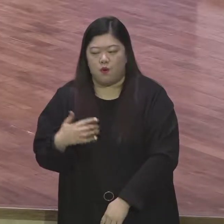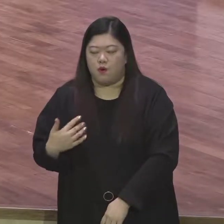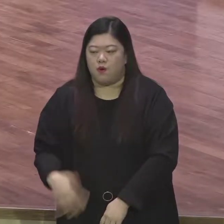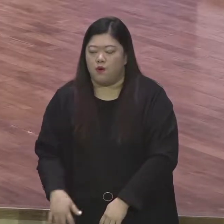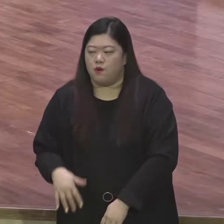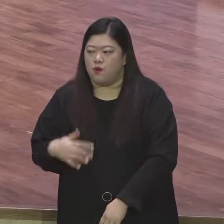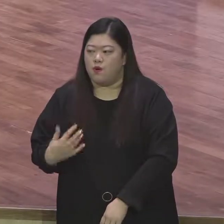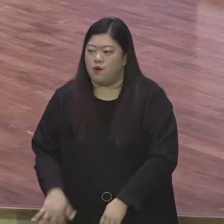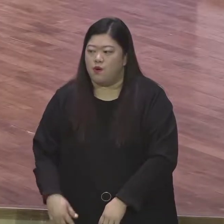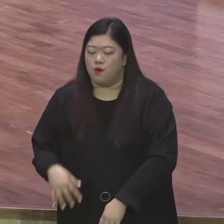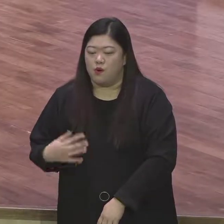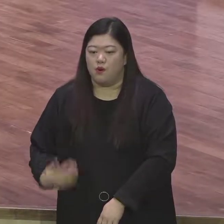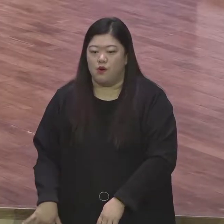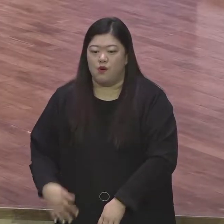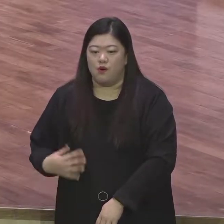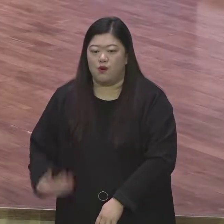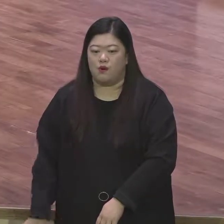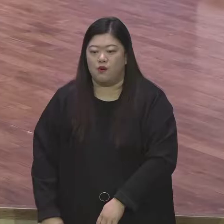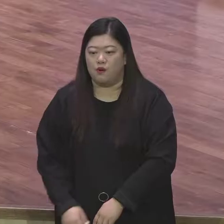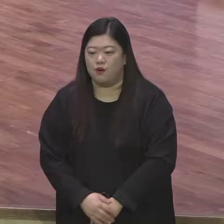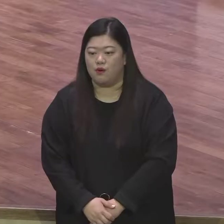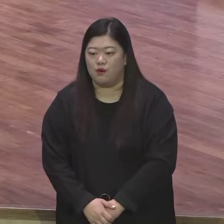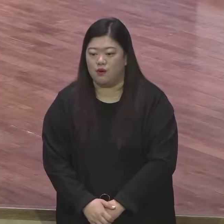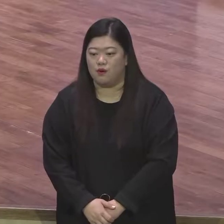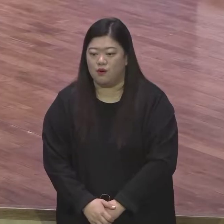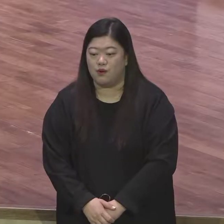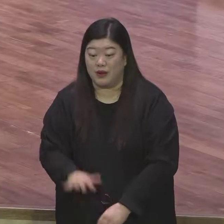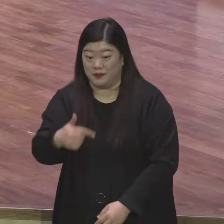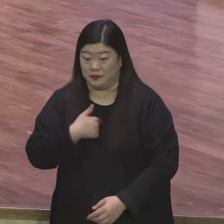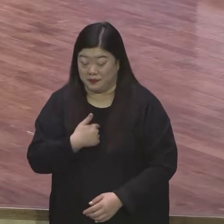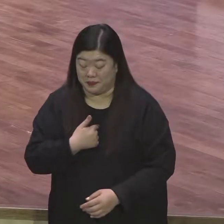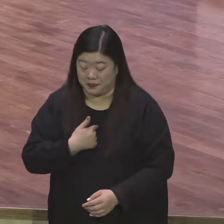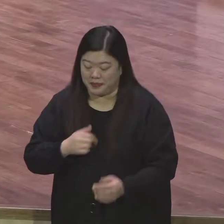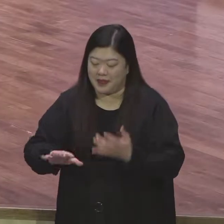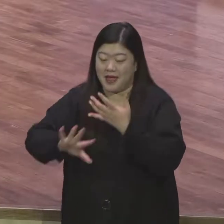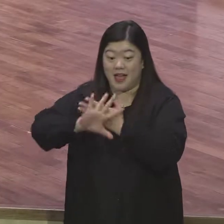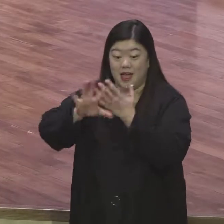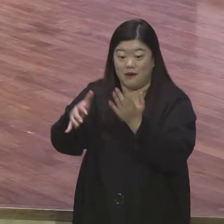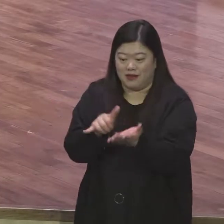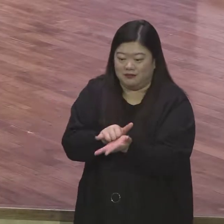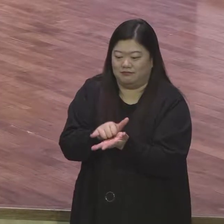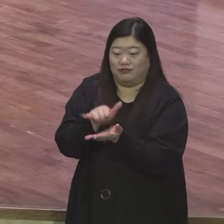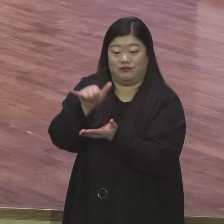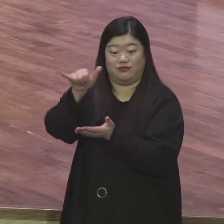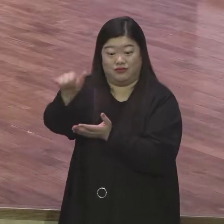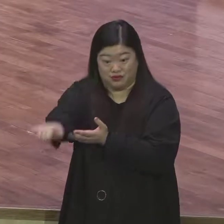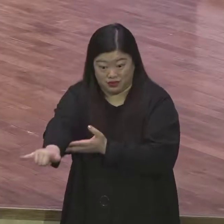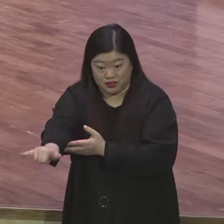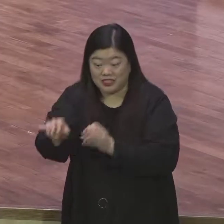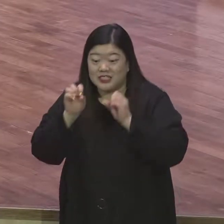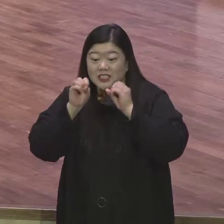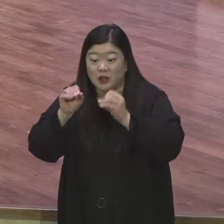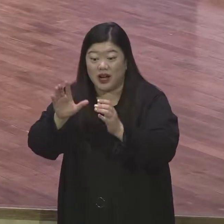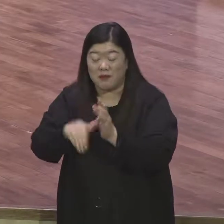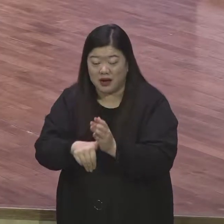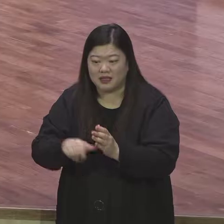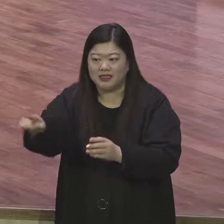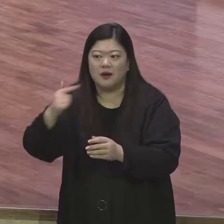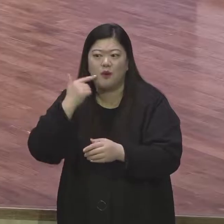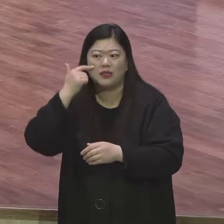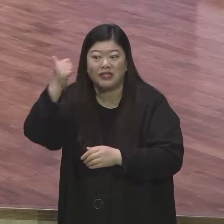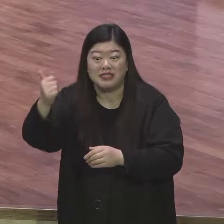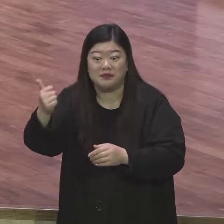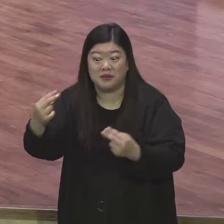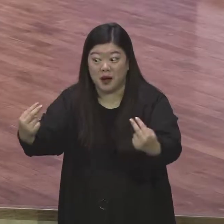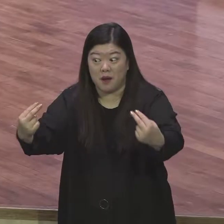저는 이렇게 전에 막 선교지 가면요 선교사들 내가 뭐 입고 옷을 쳐다보고 좀